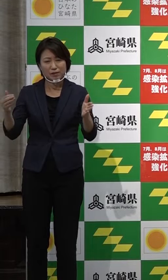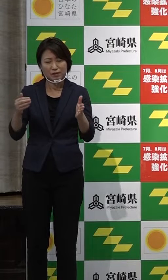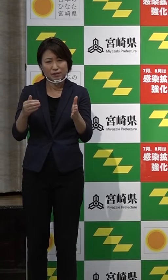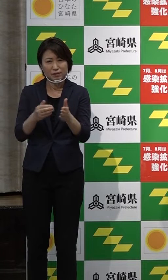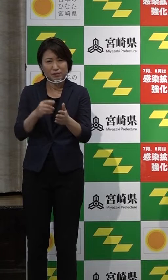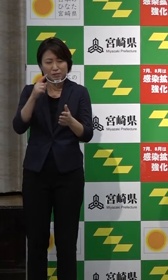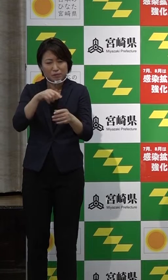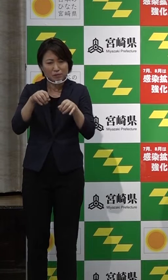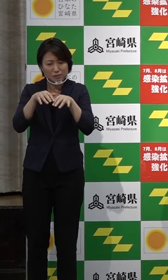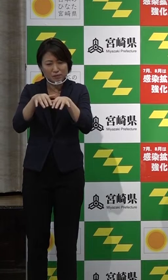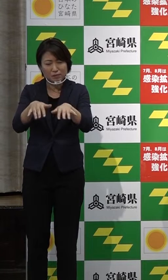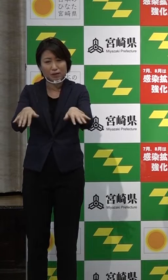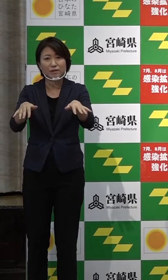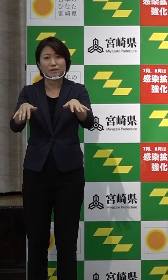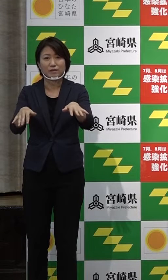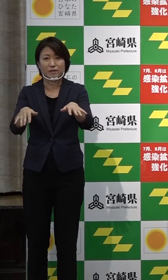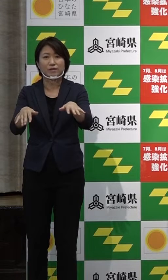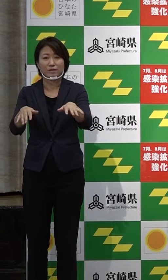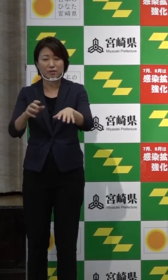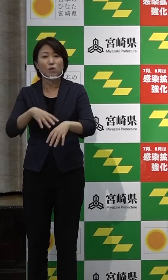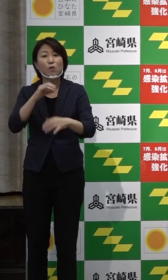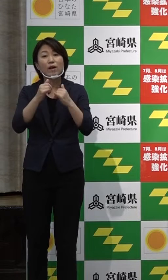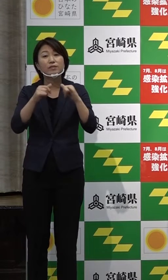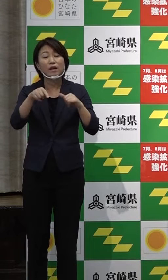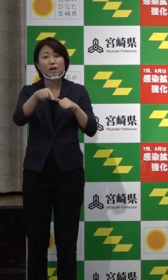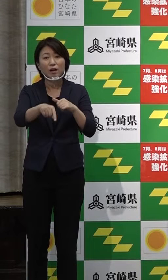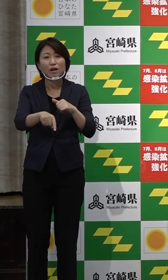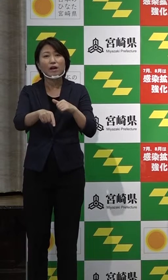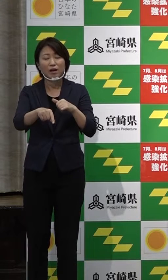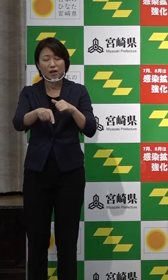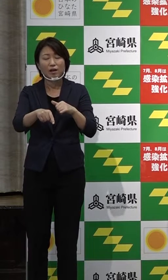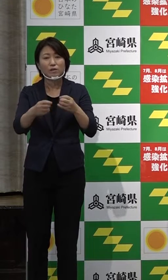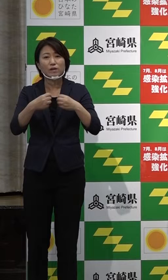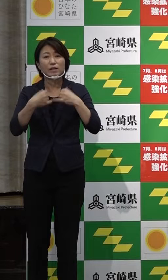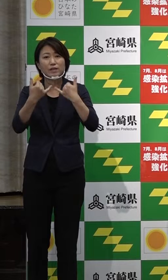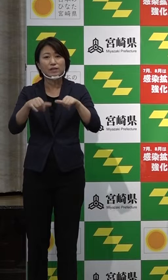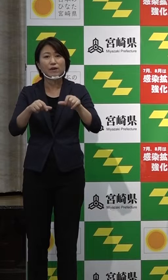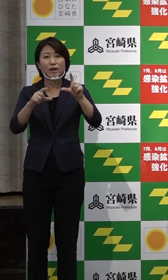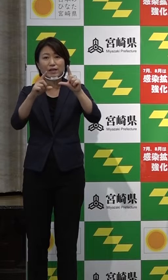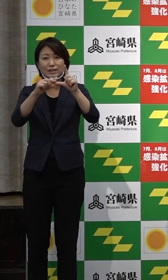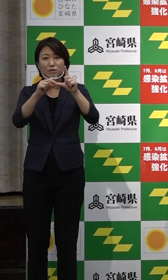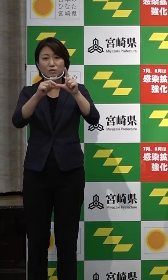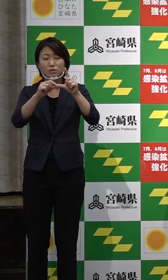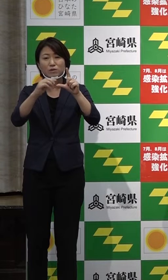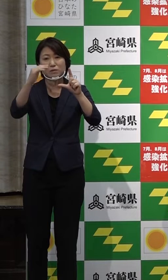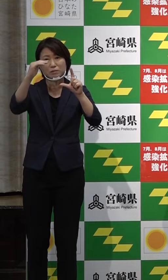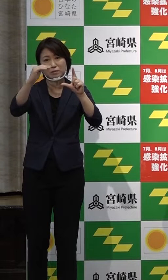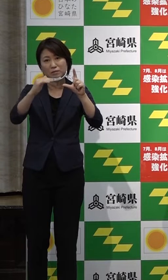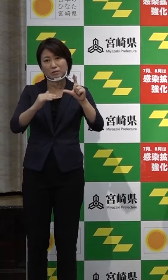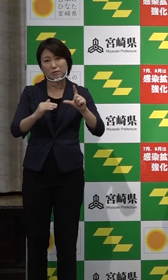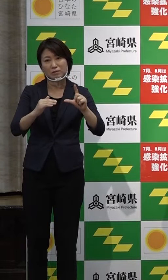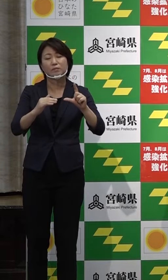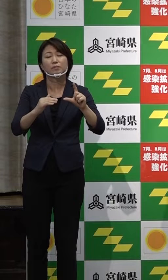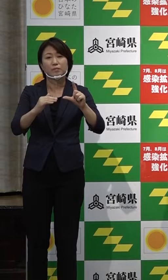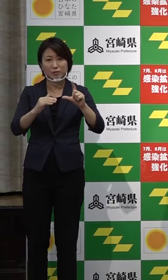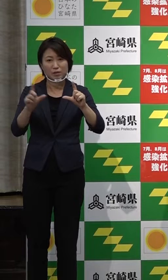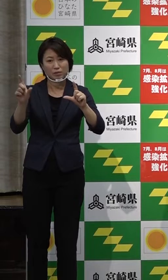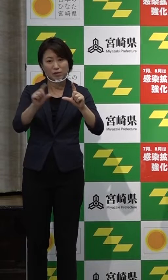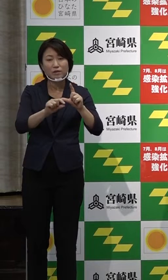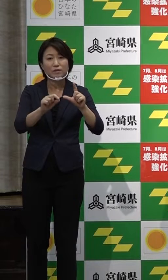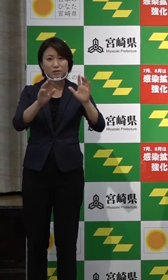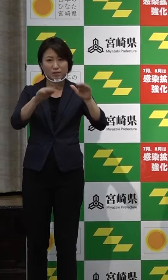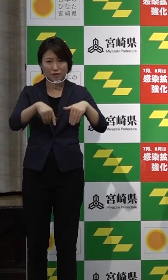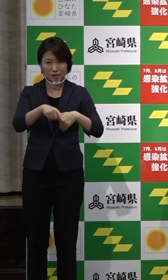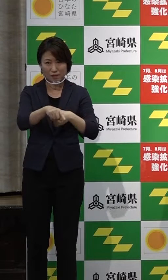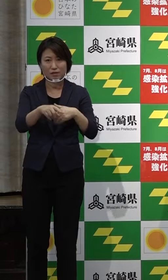な感染拡大が続いておりますが、高齢者の感染されるリスクというのは随分減少してきている